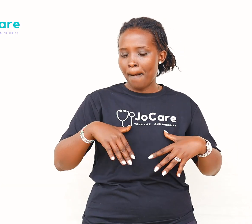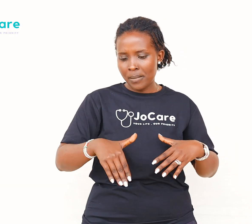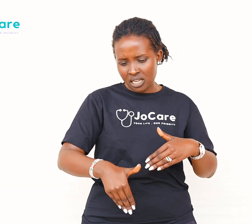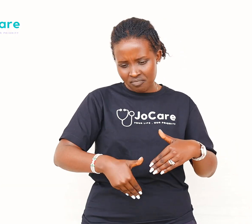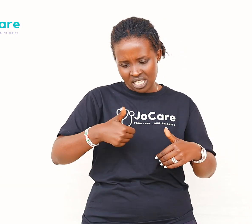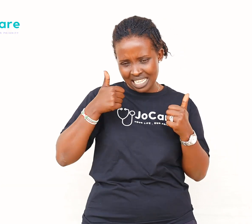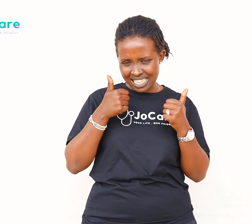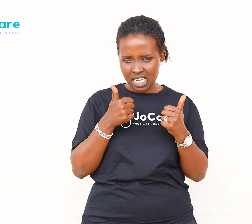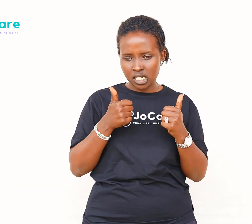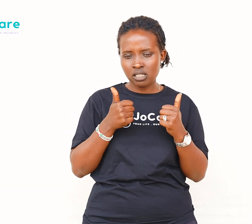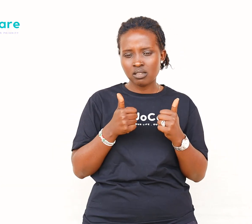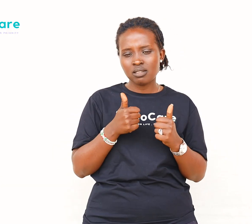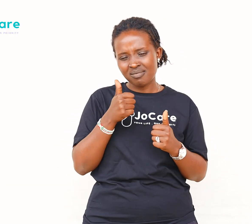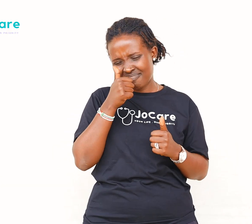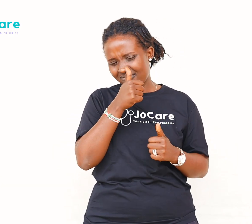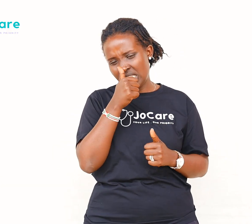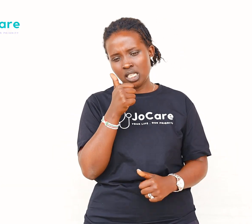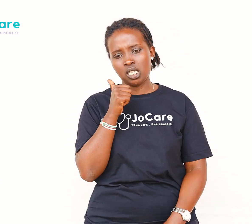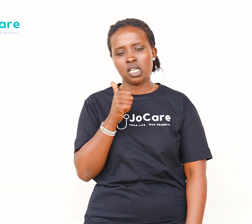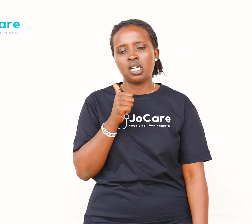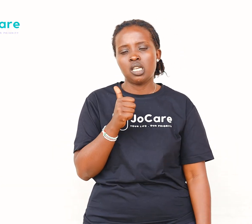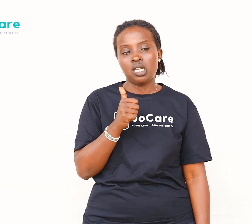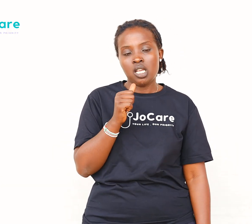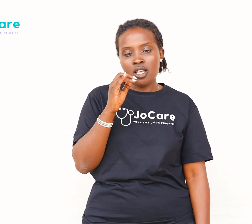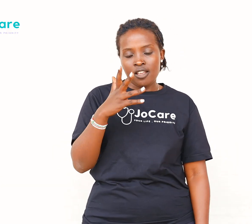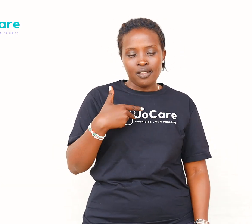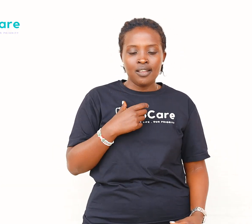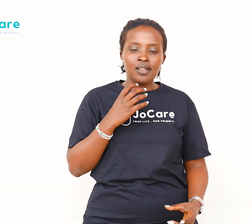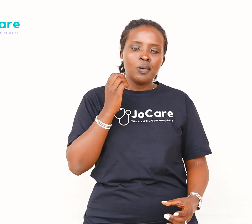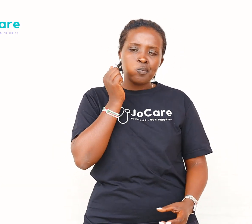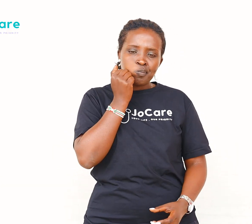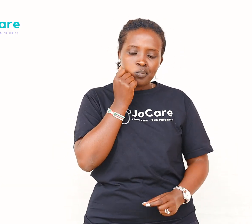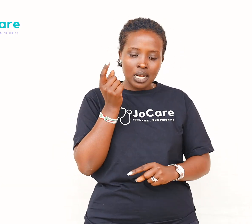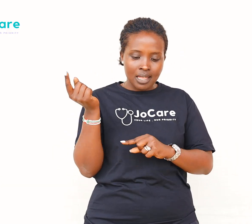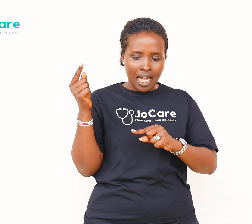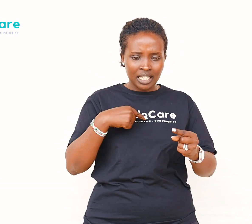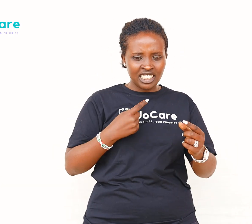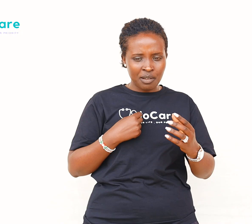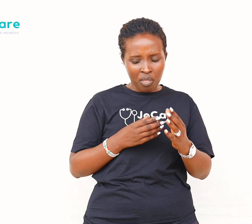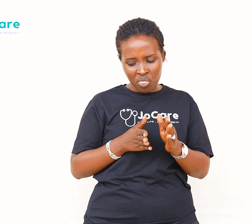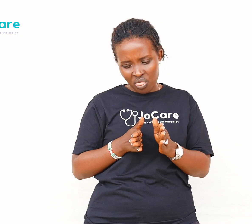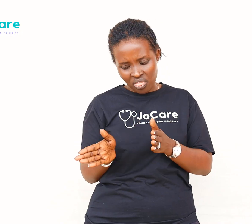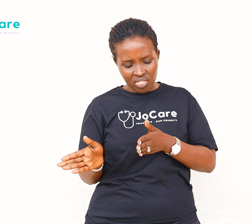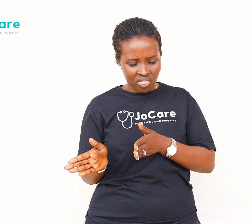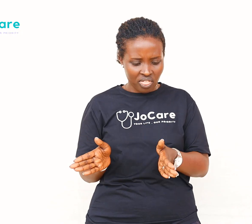kotegisi igukwiriye. yego Noneho ya mihango yaza ntibe yaca ku ruhande ngo igwe hasi, ahubwo